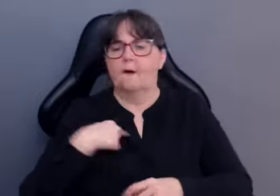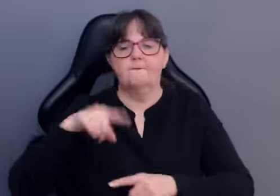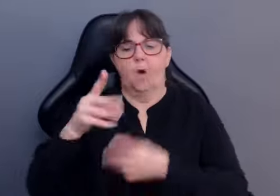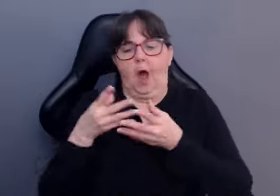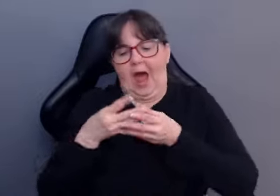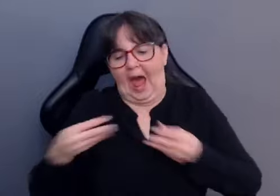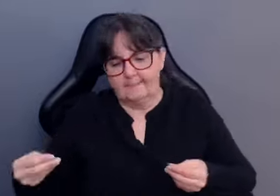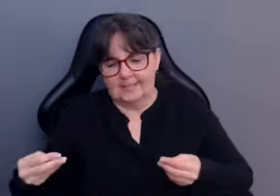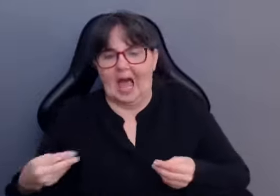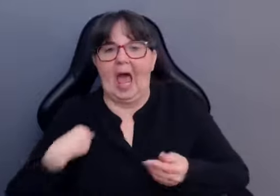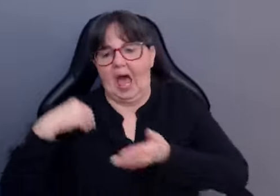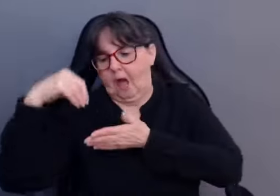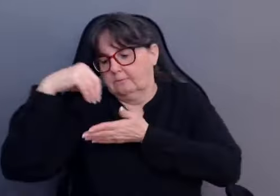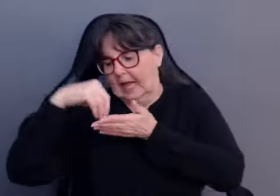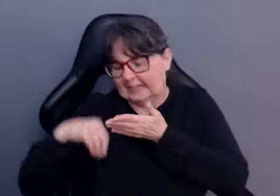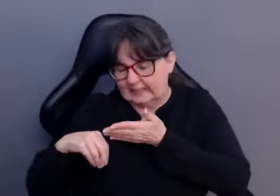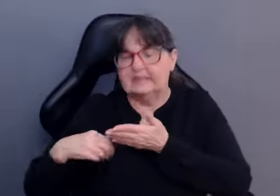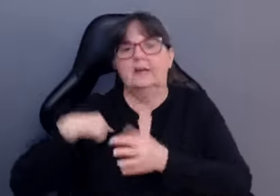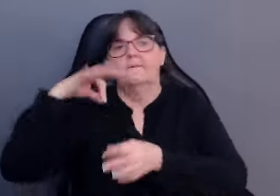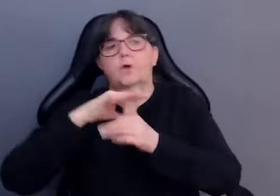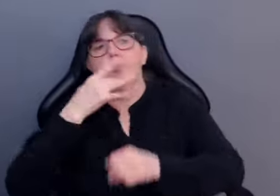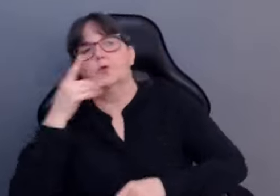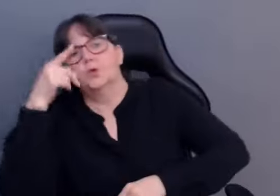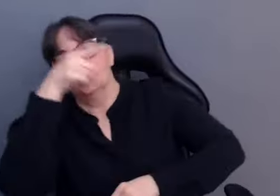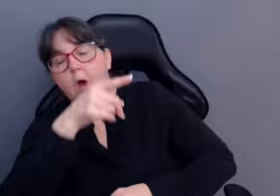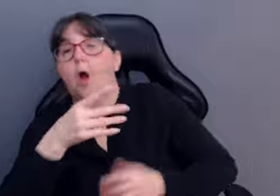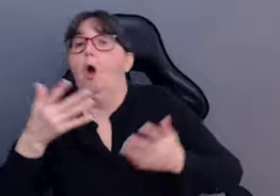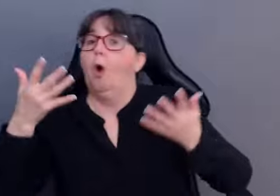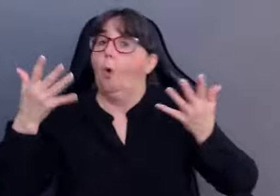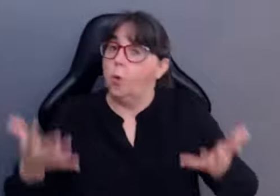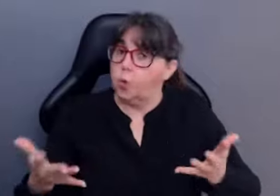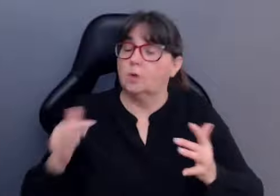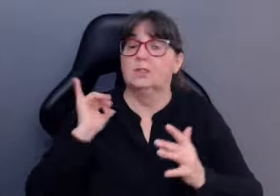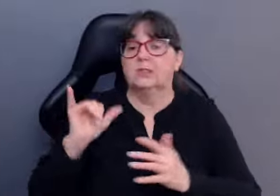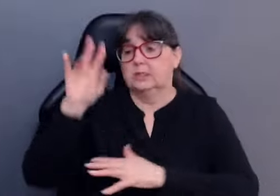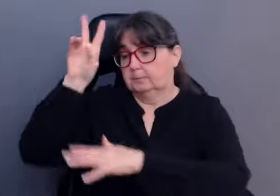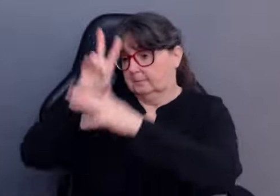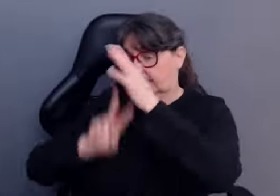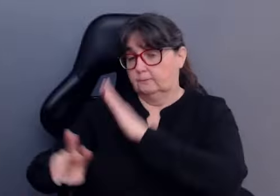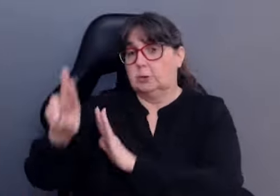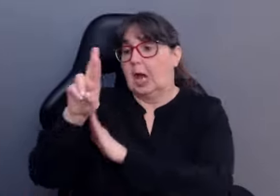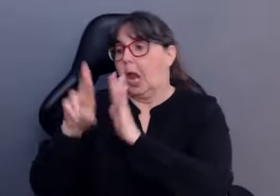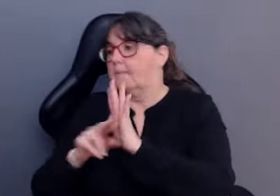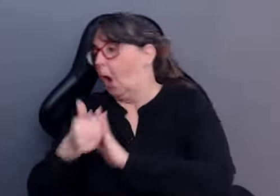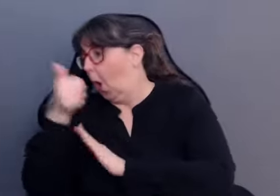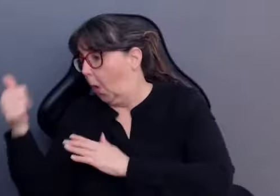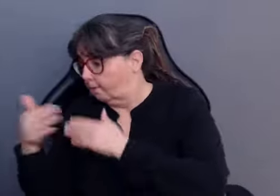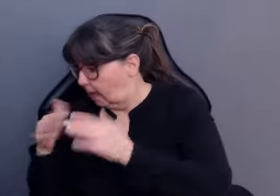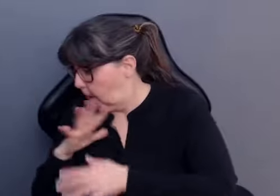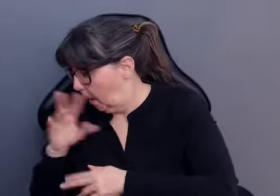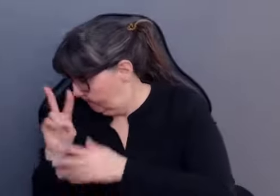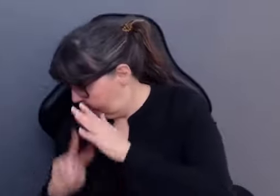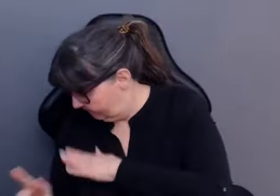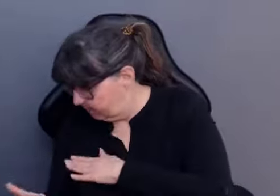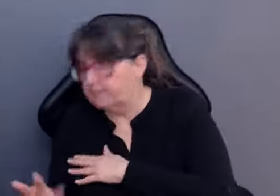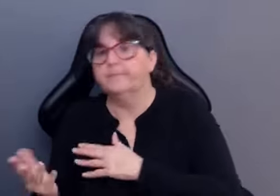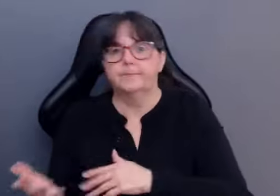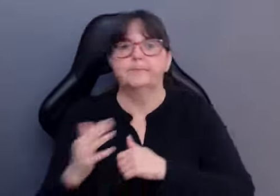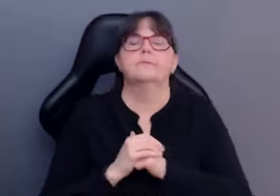de stipulations contraires dans la loi ou les présents règlements. Toutes les questions soumises à